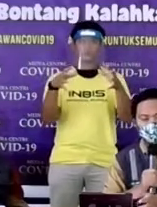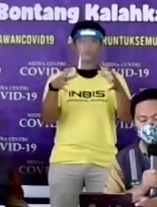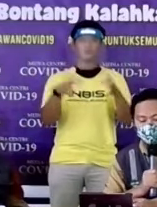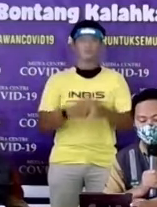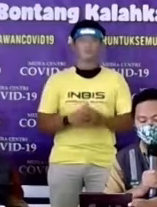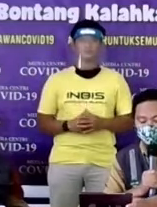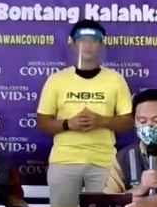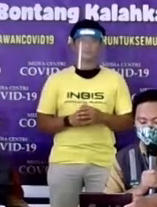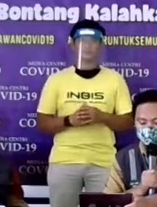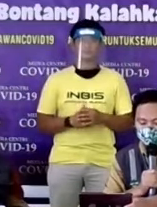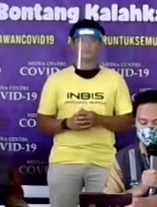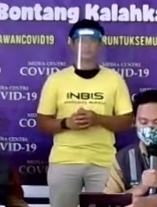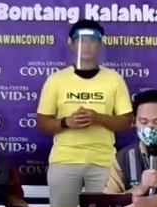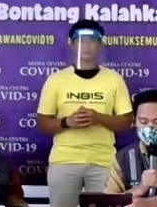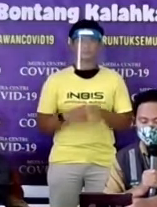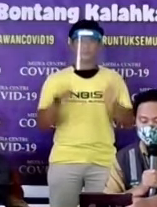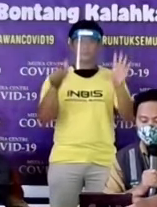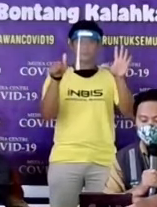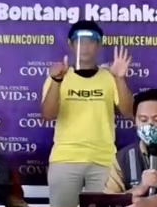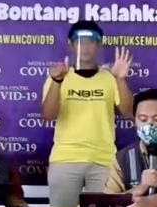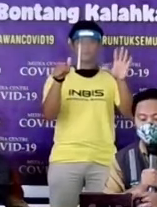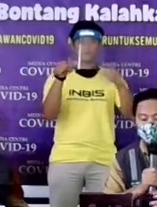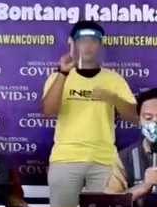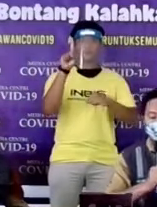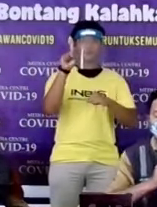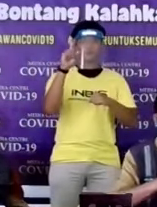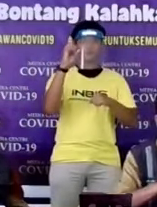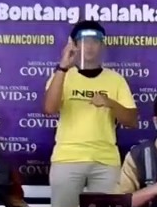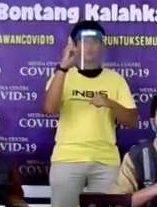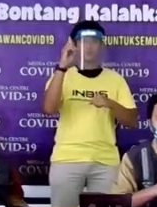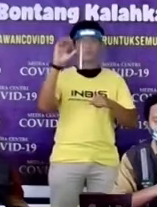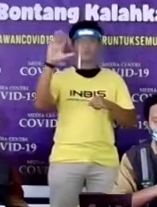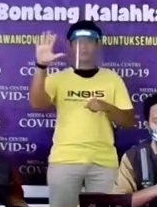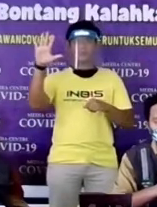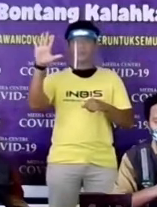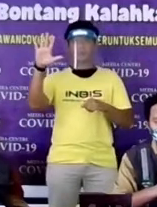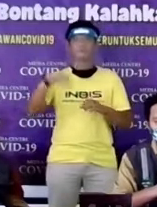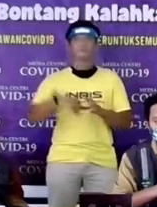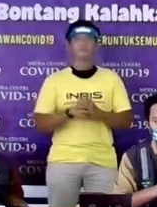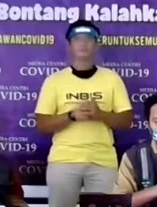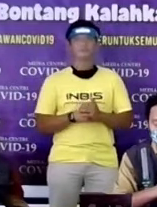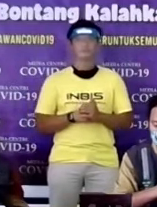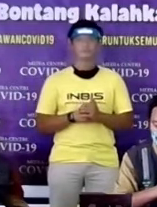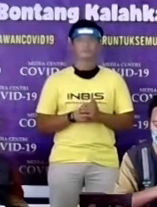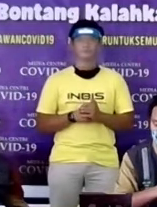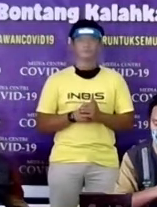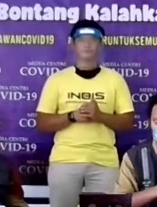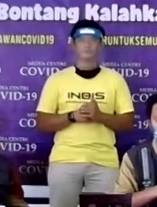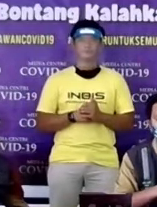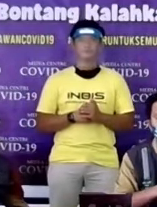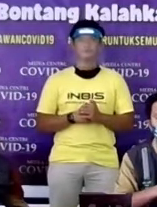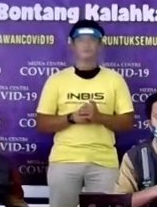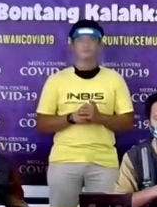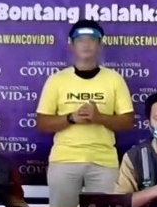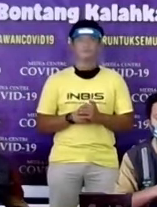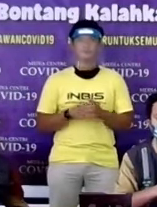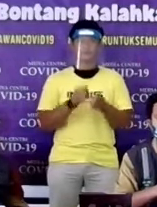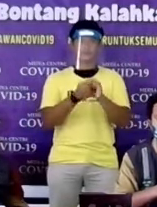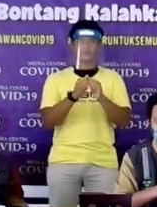dah 6159 rabbits antigen dan antibodi sendiri sampai saat ini sudah